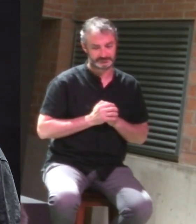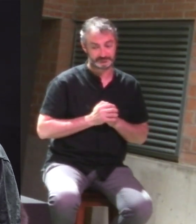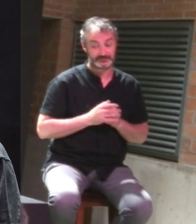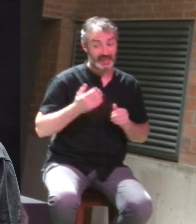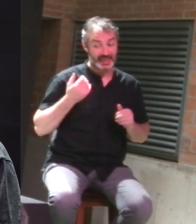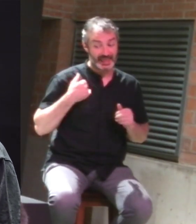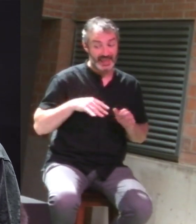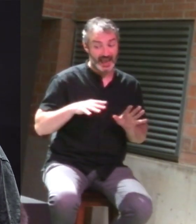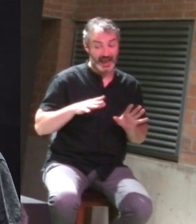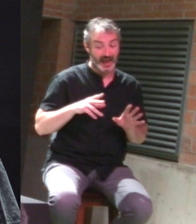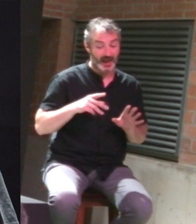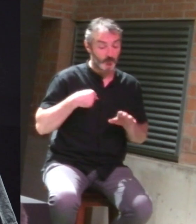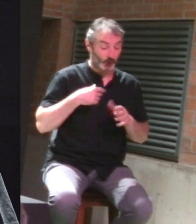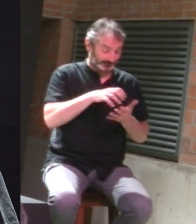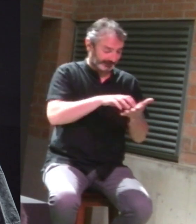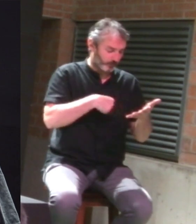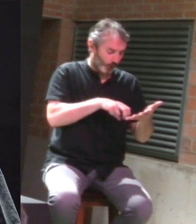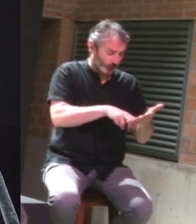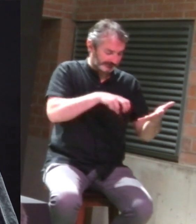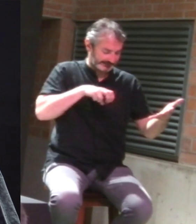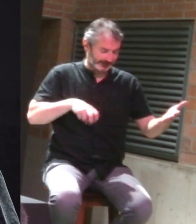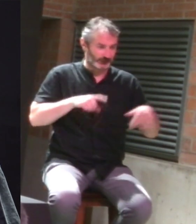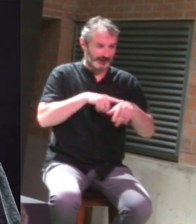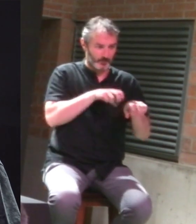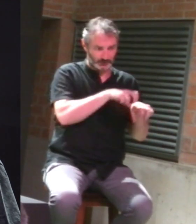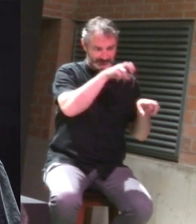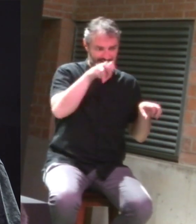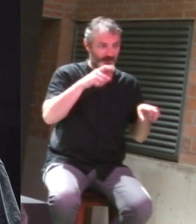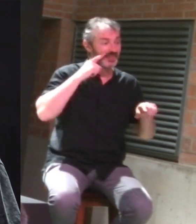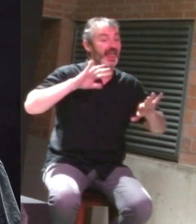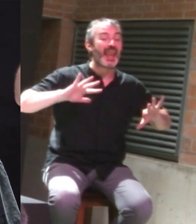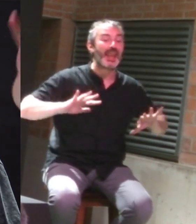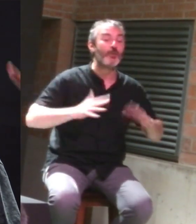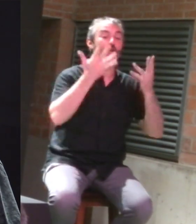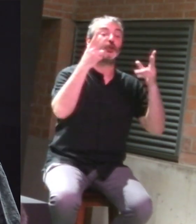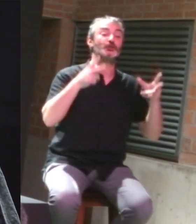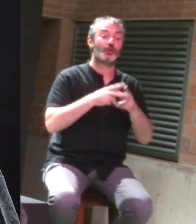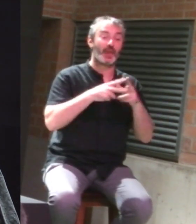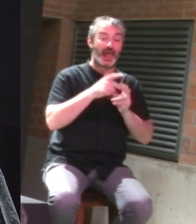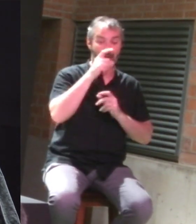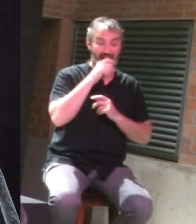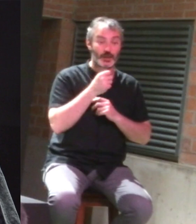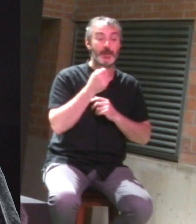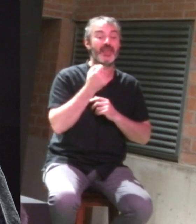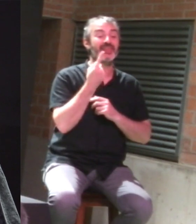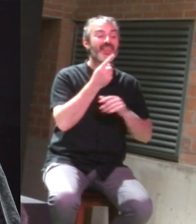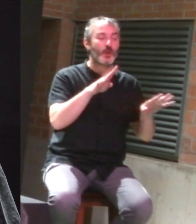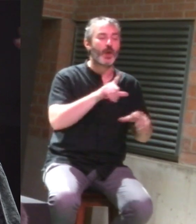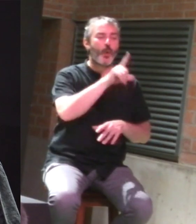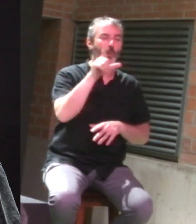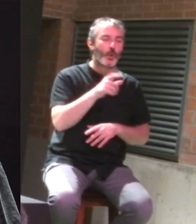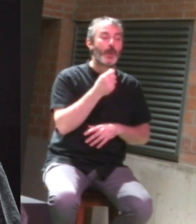ya me voy a hacer un pequeño salto. Incluso en el proceso de la revolución social que se produce a partir del 19